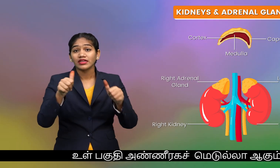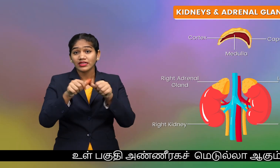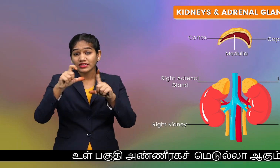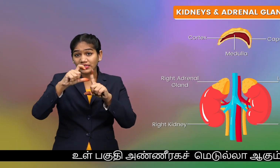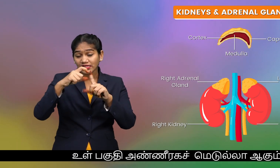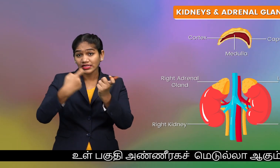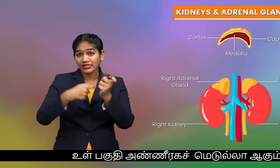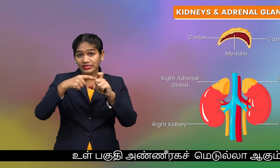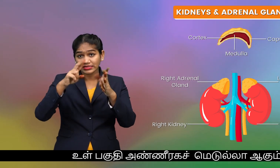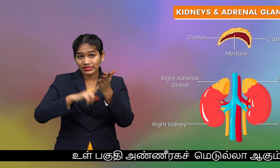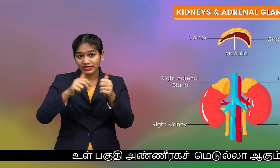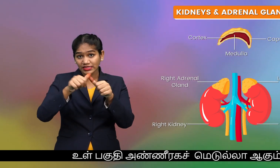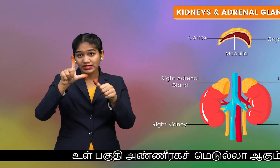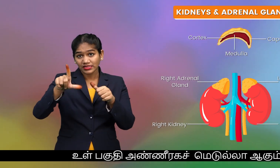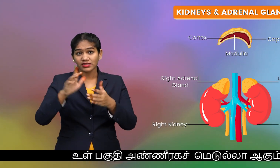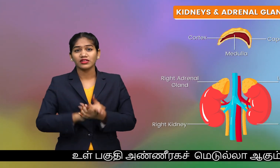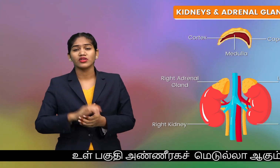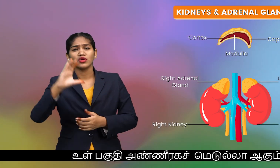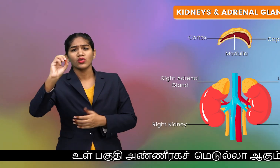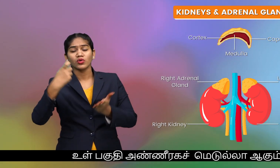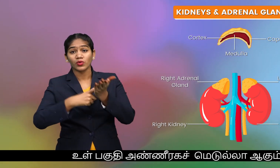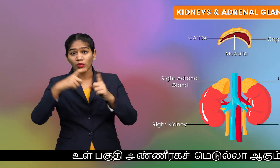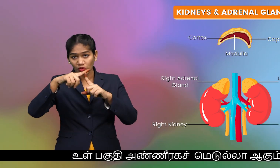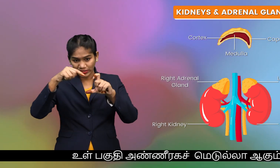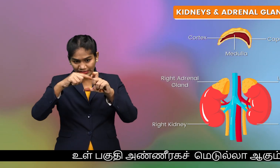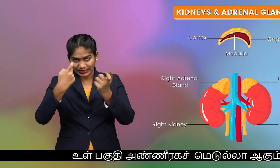உள்பகுதி அண்ணீரக மெடுலா ஆகும்.